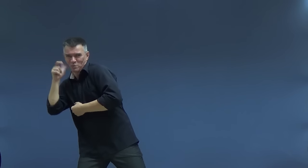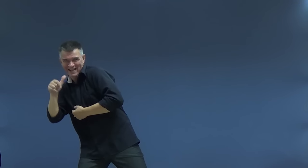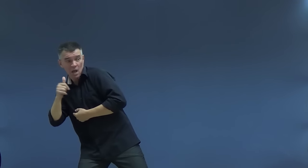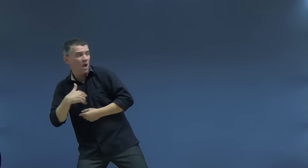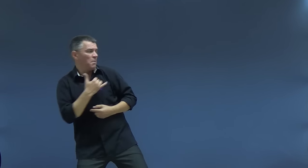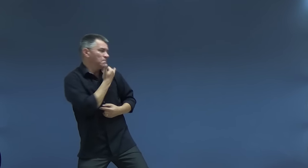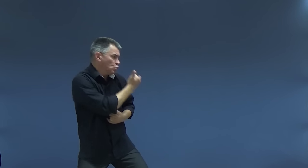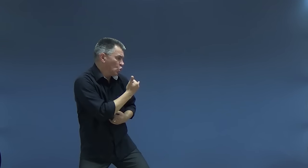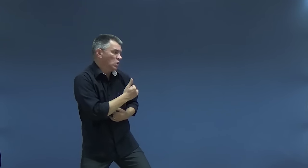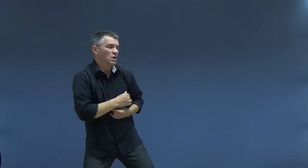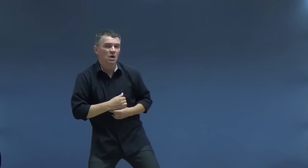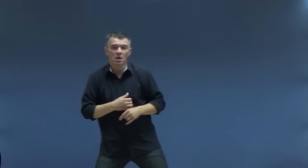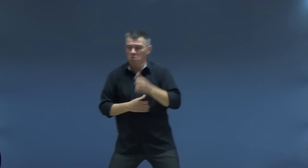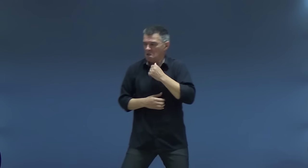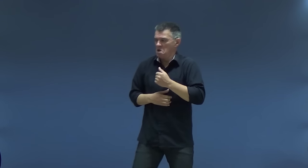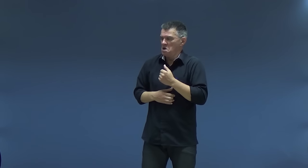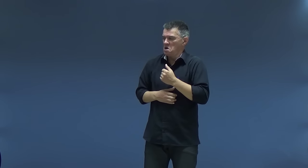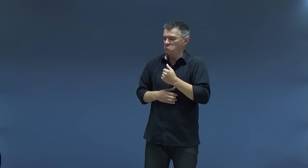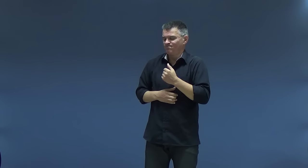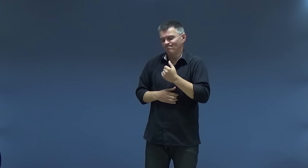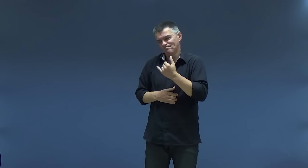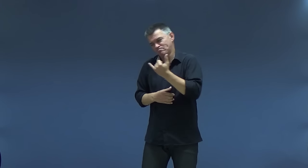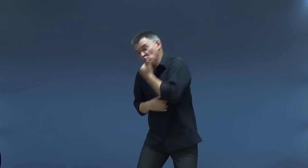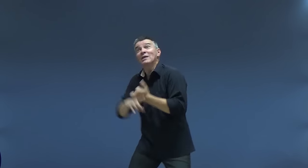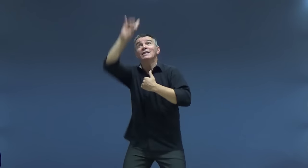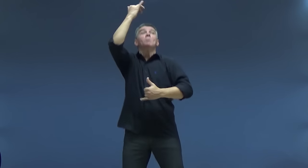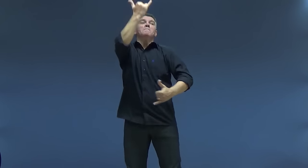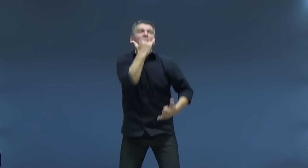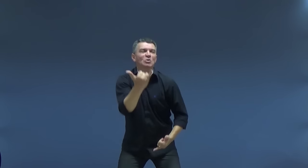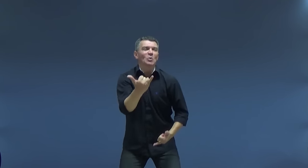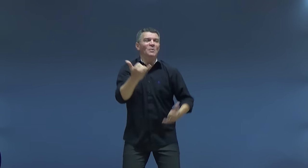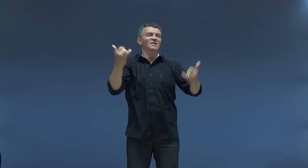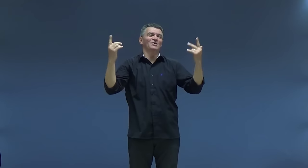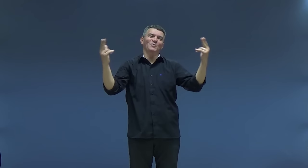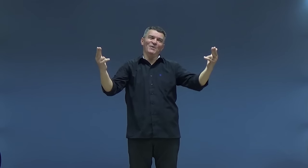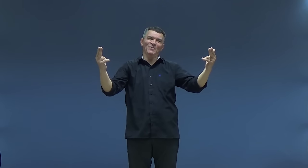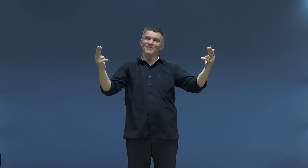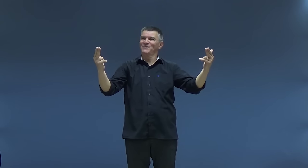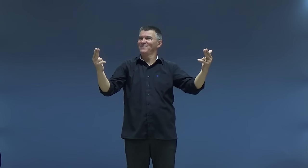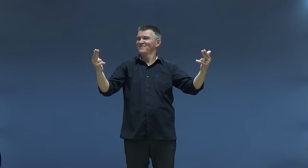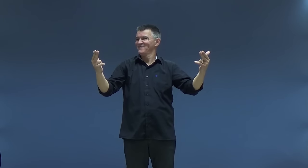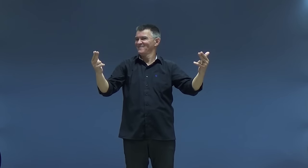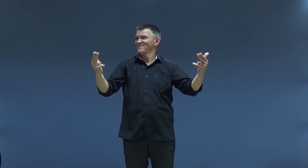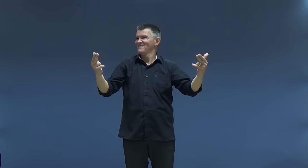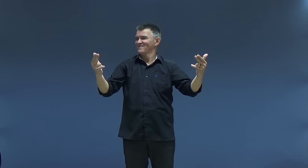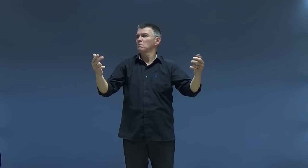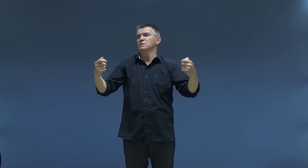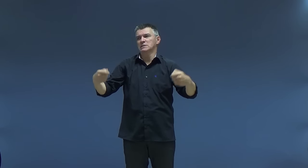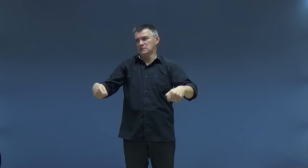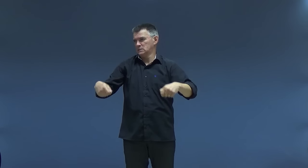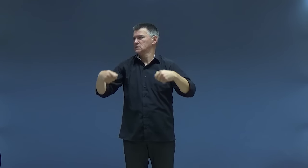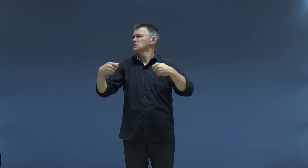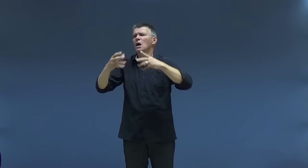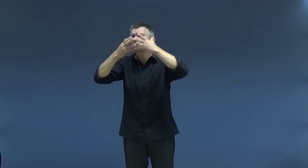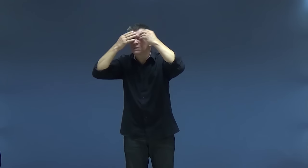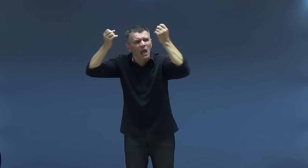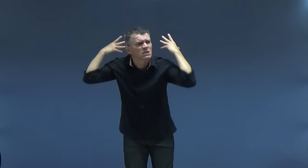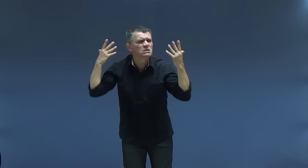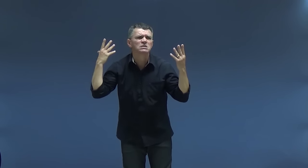É, eu estava errado com a minha mulher ali, te peço perdão. Deus vai te perdoar também com isso.